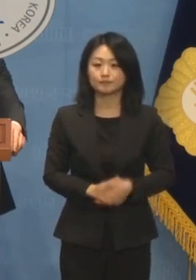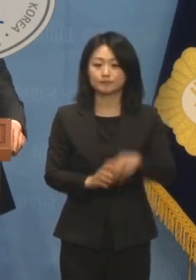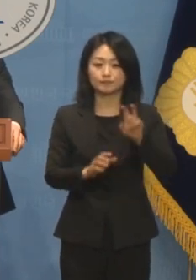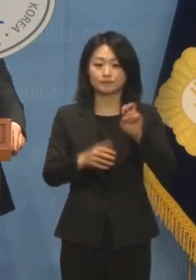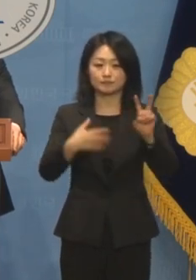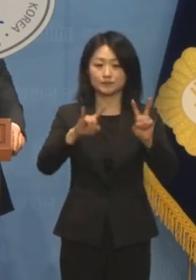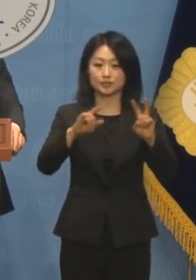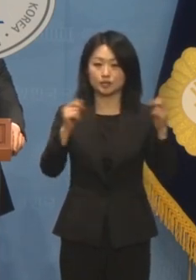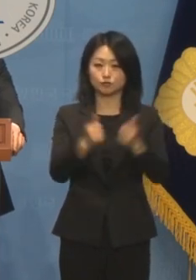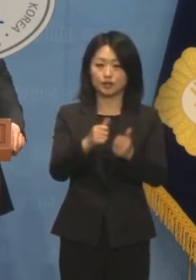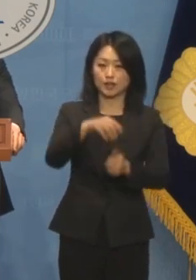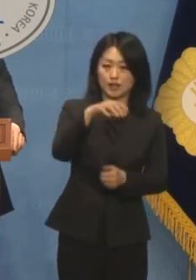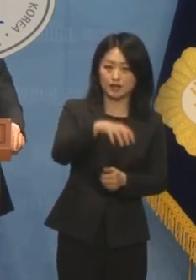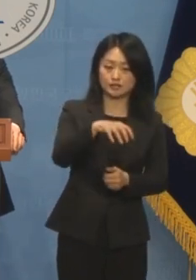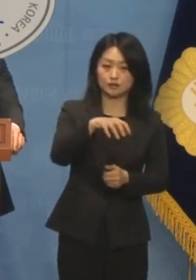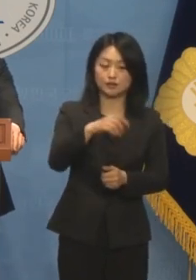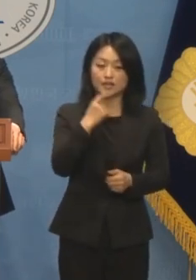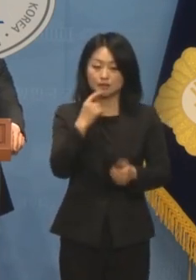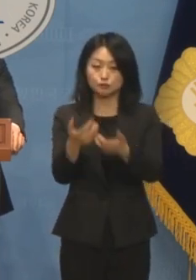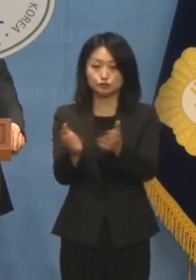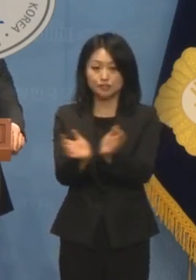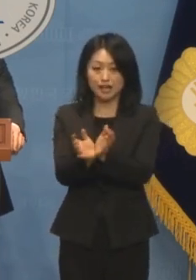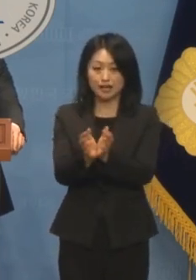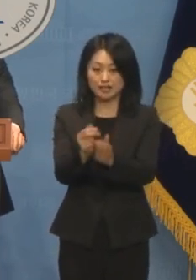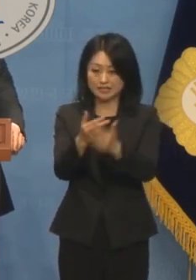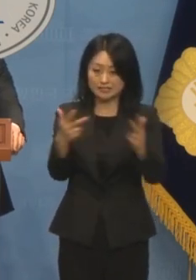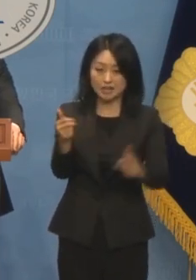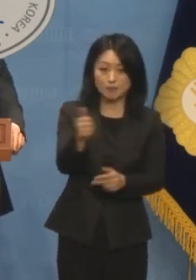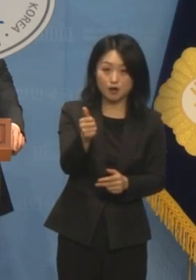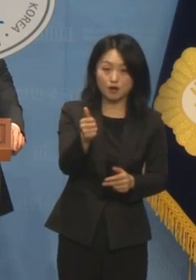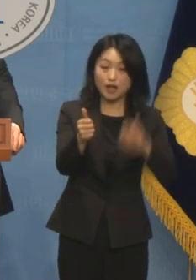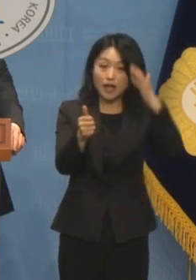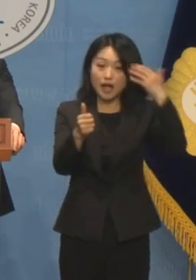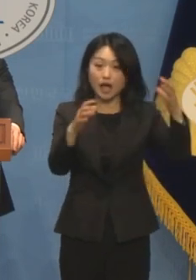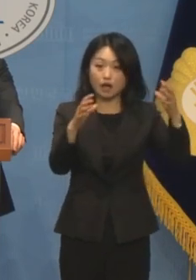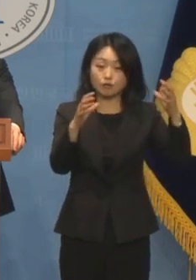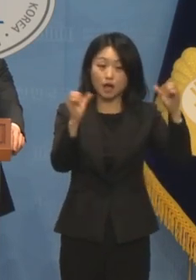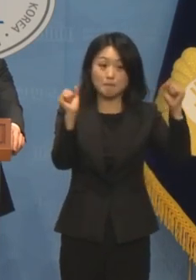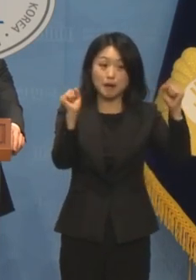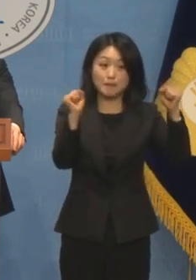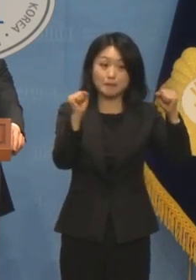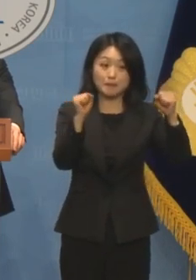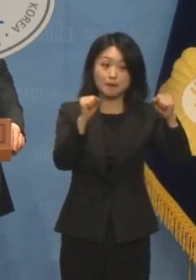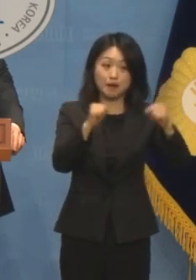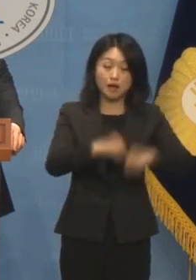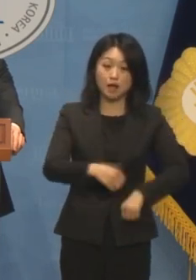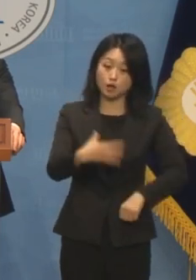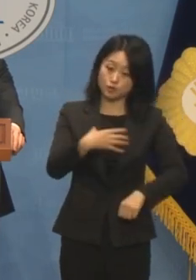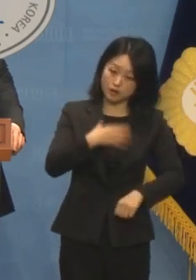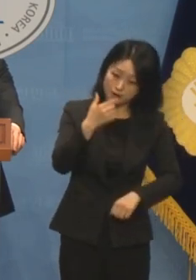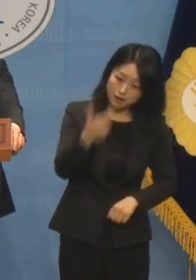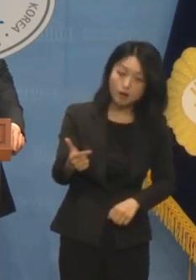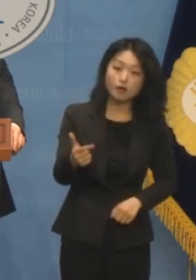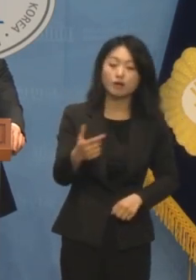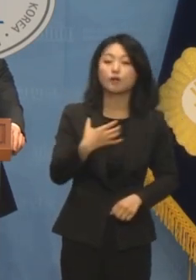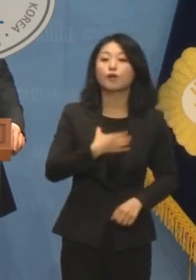22대 국회에서 이 대표의 민주당이 대한민국을 어디까지 무너뜨릴지 걱정이